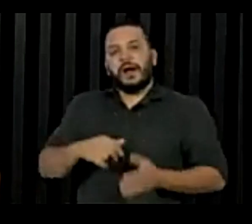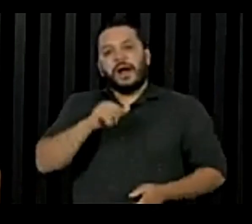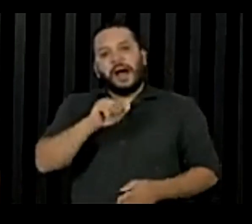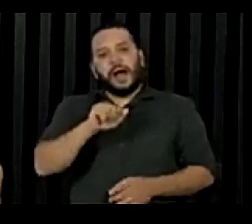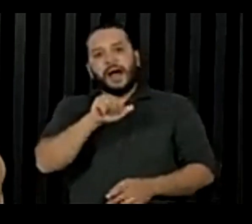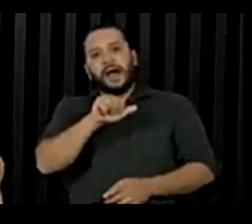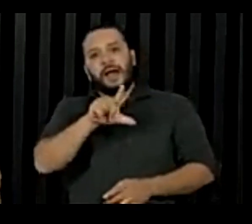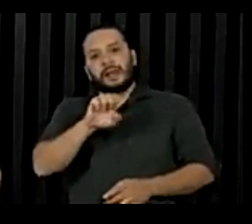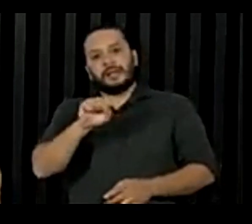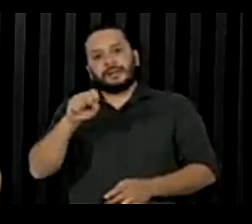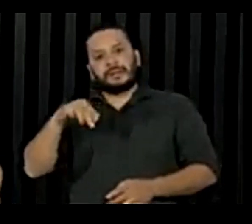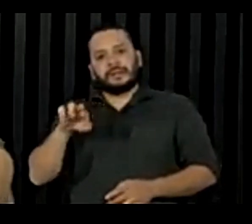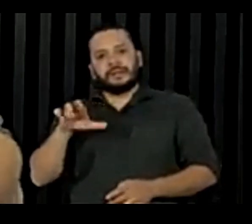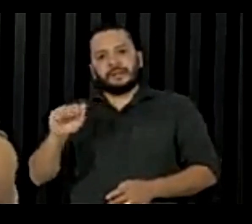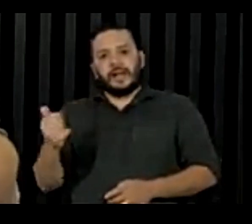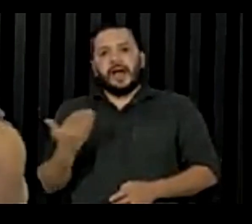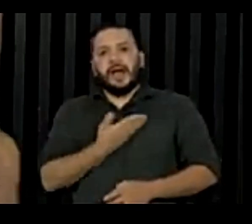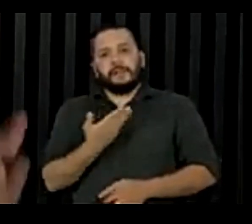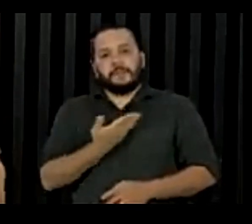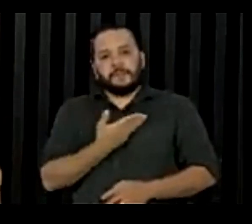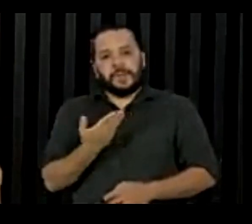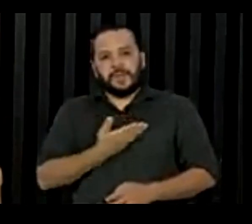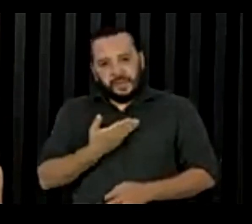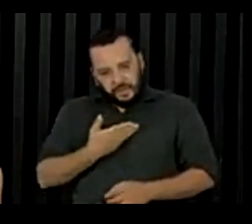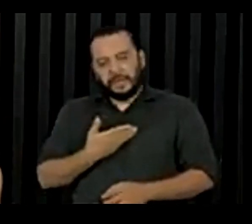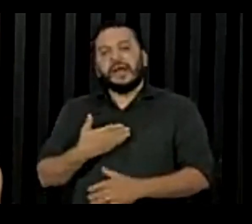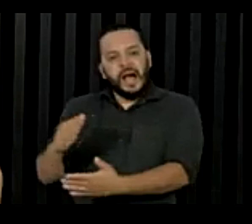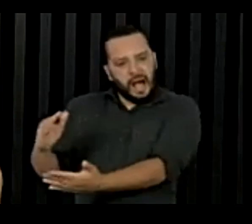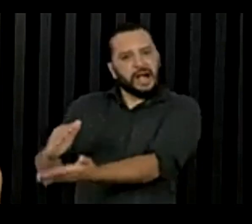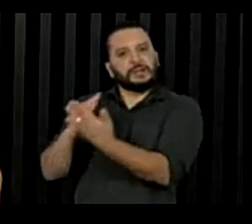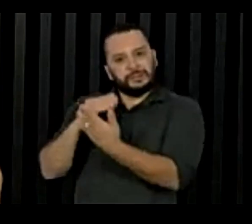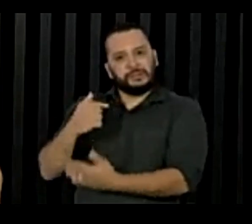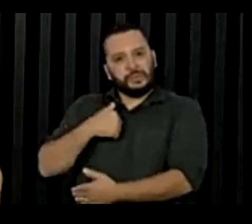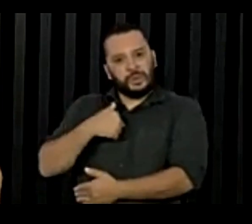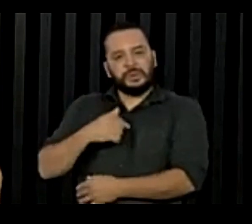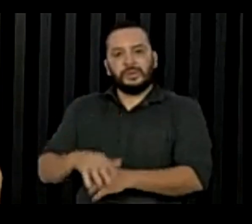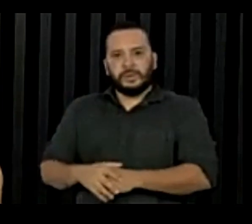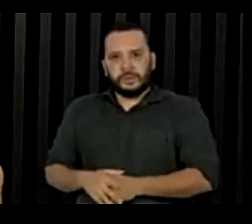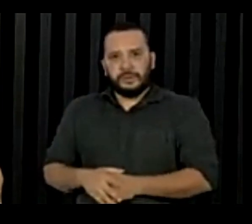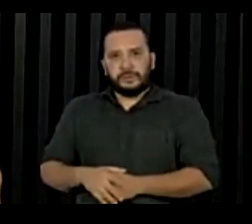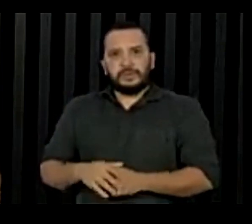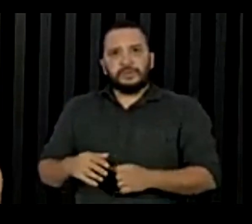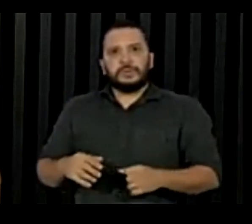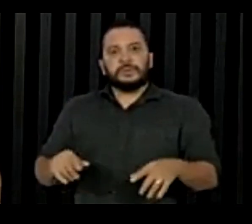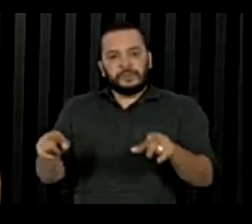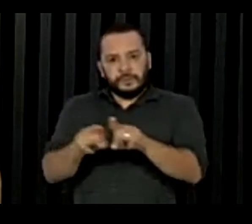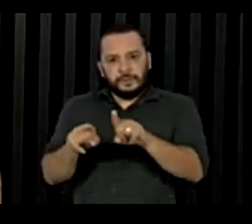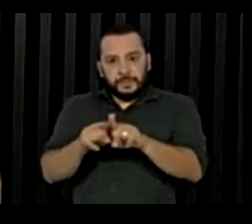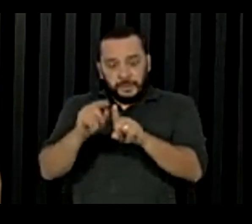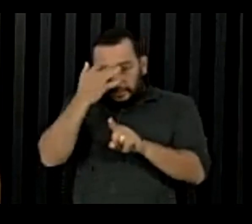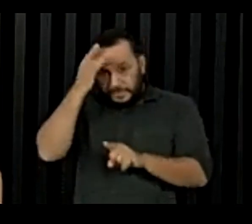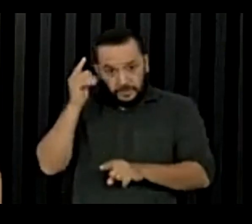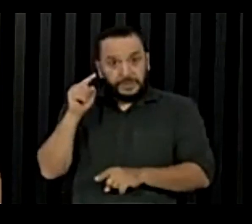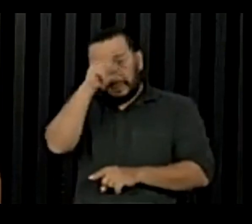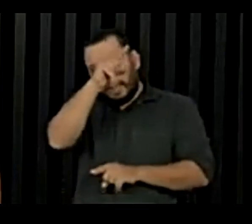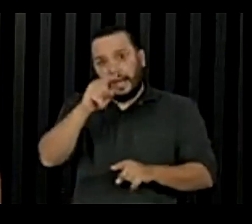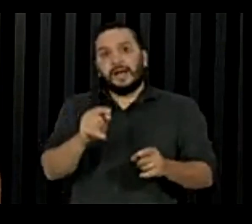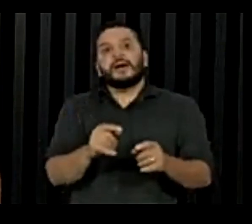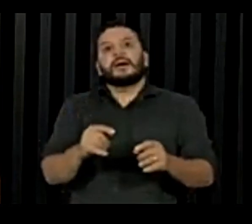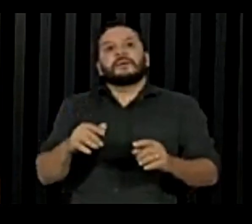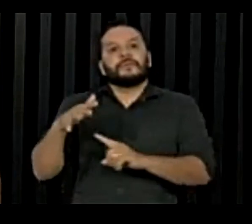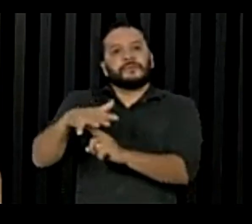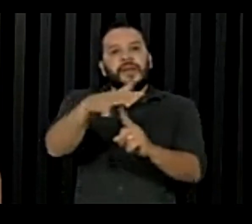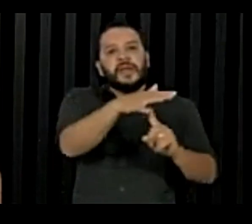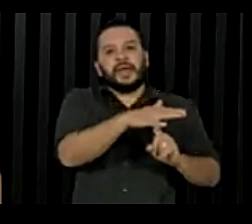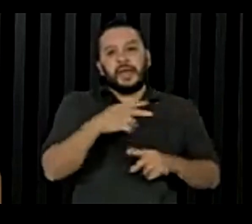que estava lá comigo, que é uma grande amiga, ajudou a tornar aquilo tudo possível. As pessoas que estavam lá no dia, todas as pessoas que